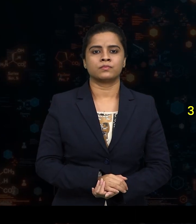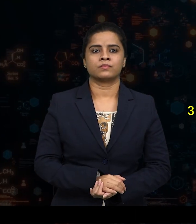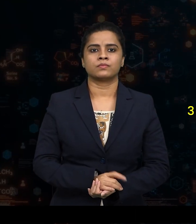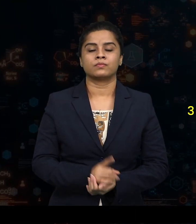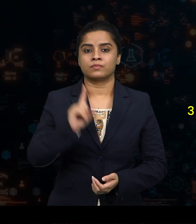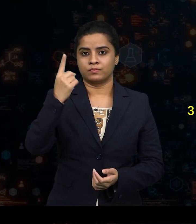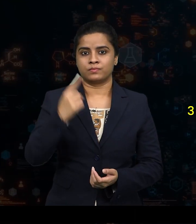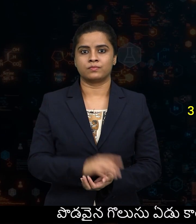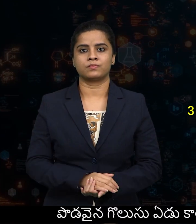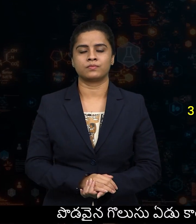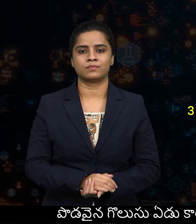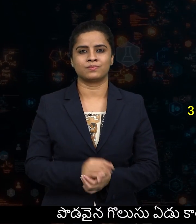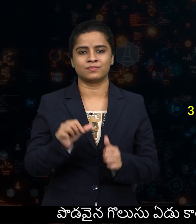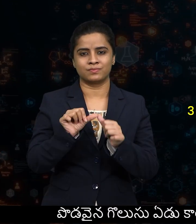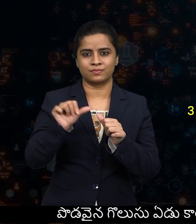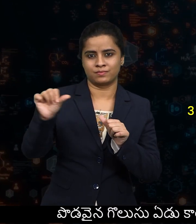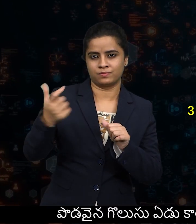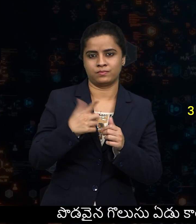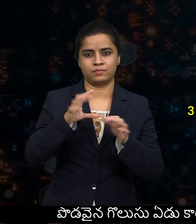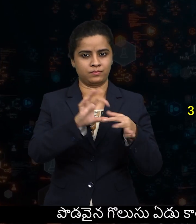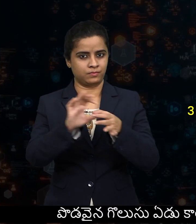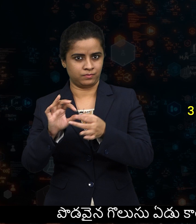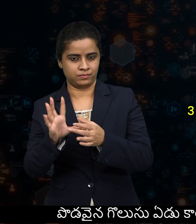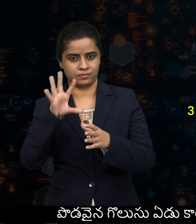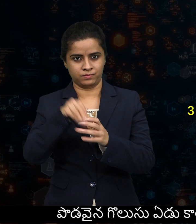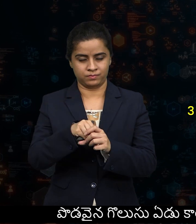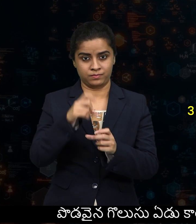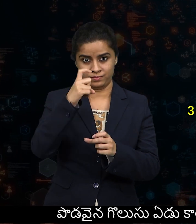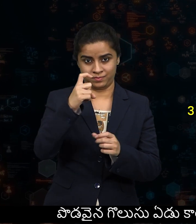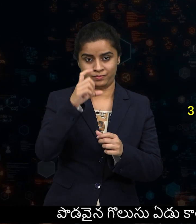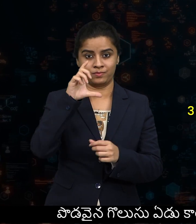1. పొడవైన గొలుసు 7 కార్బన్ పరమాణువులను కలిగి ఉంటుంది.